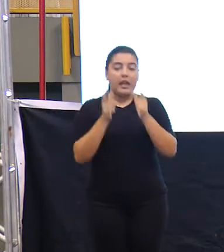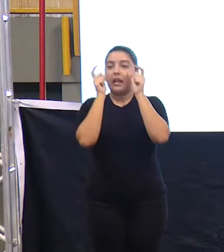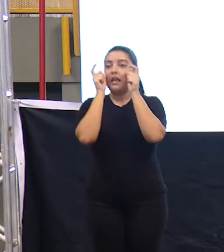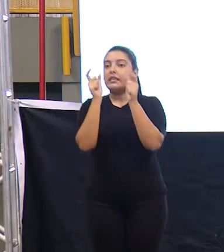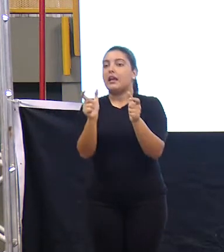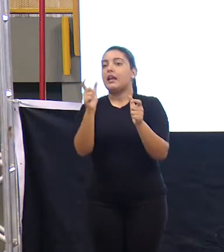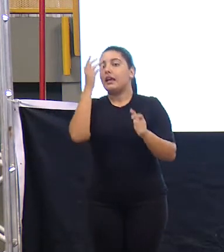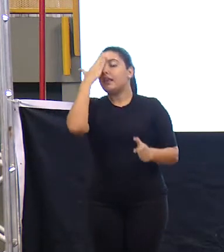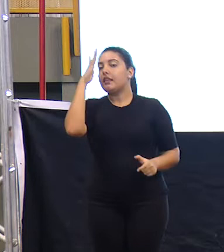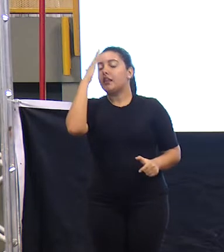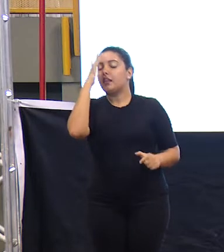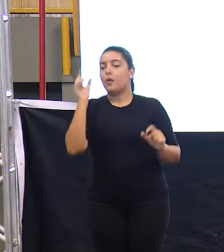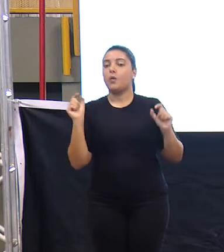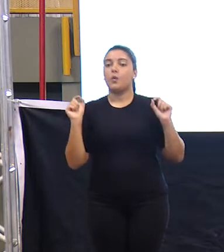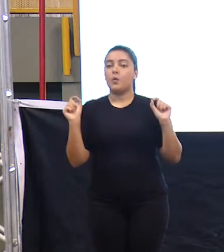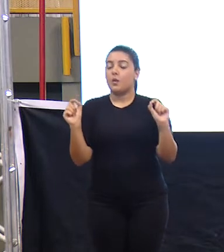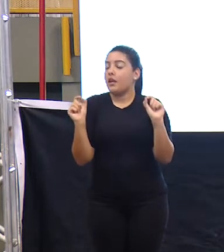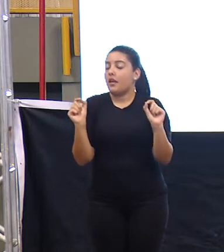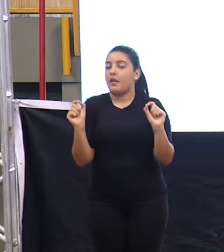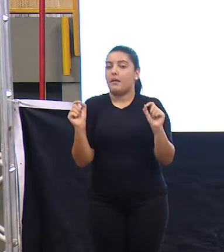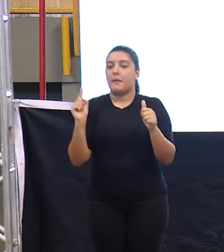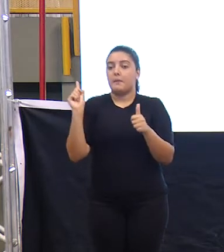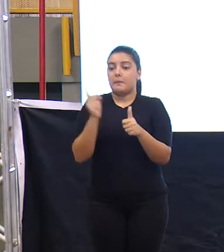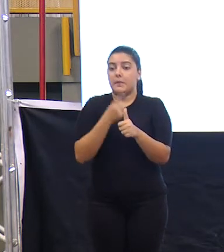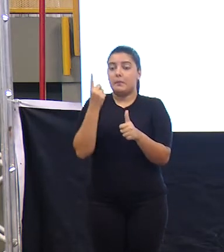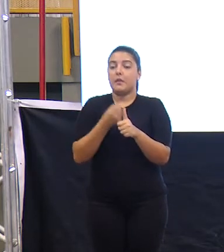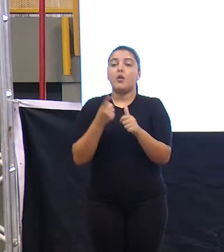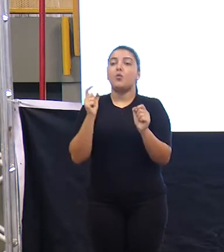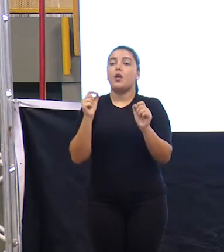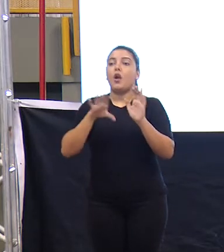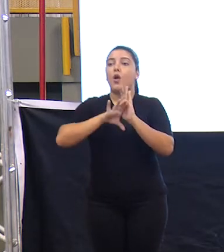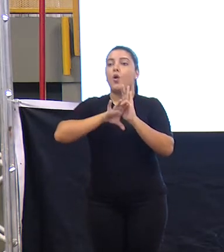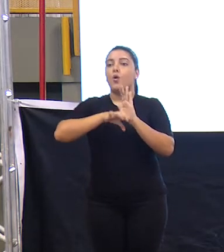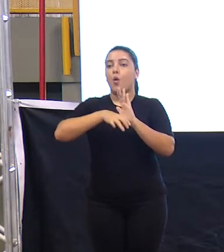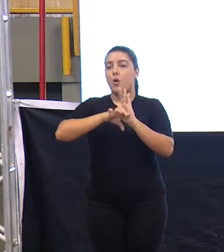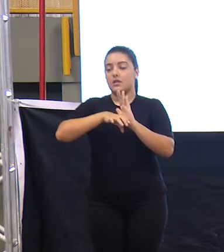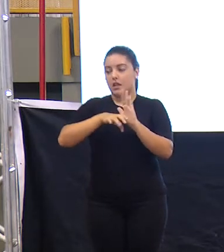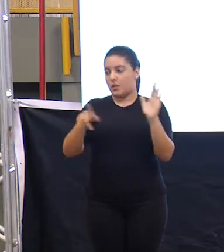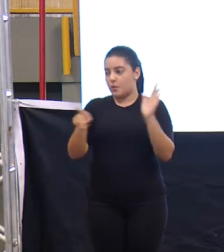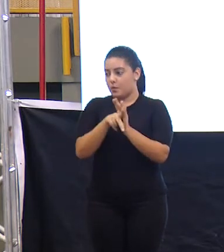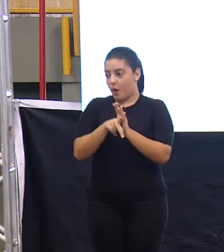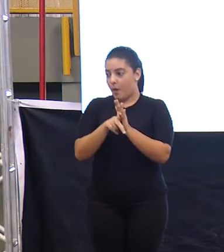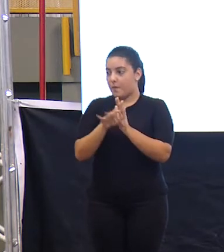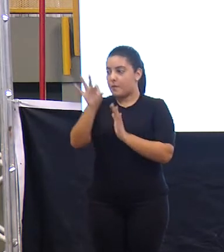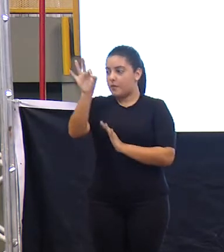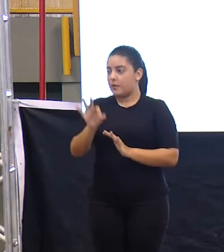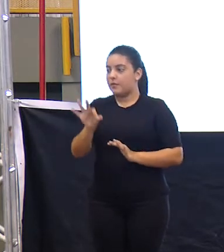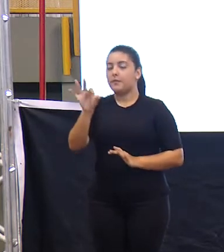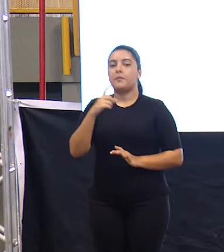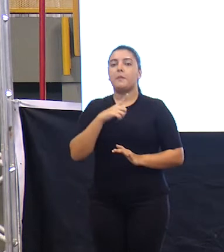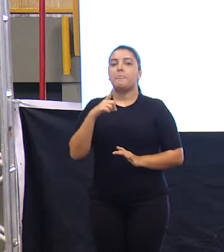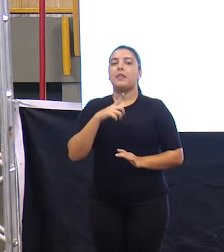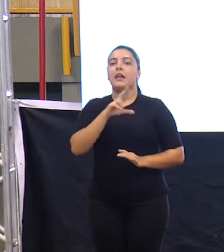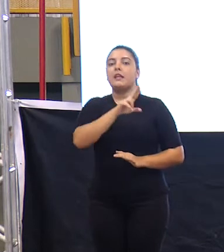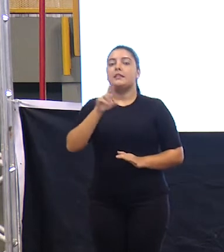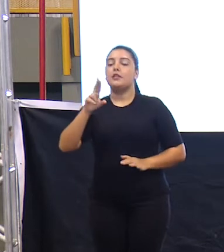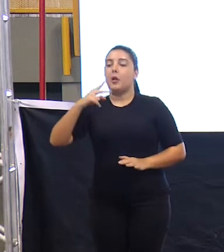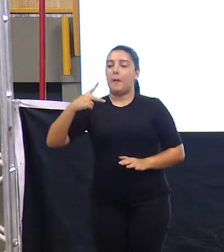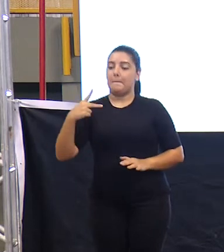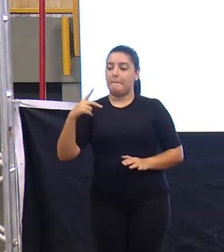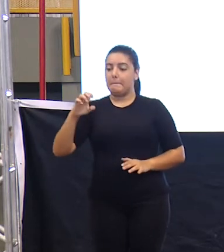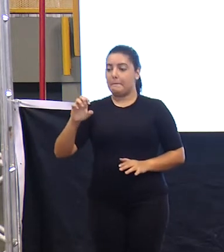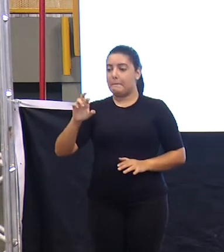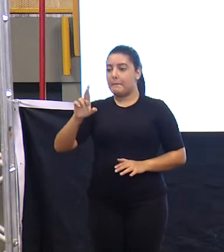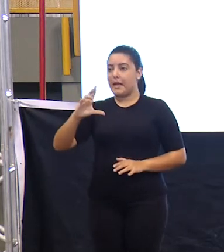gente entender primeiro o conceito de porcentagem. Porcentagem ou percentagem, que é a